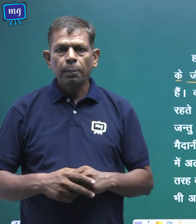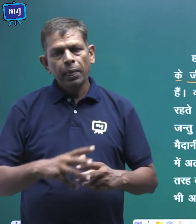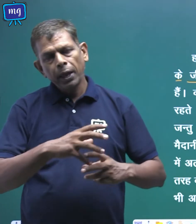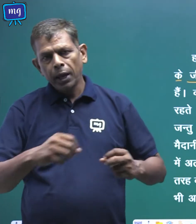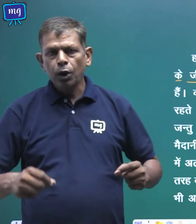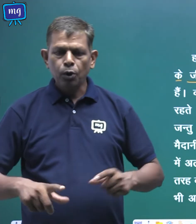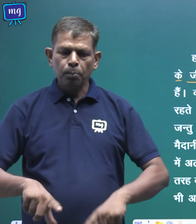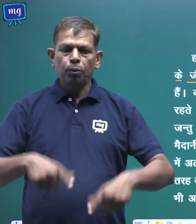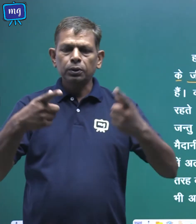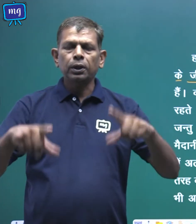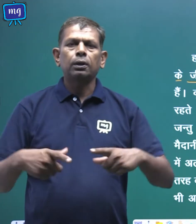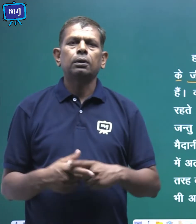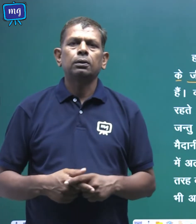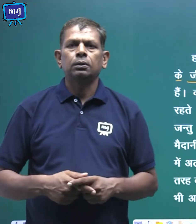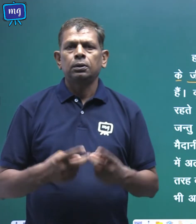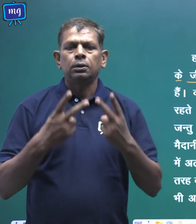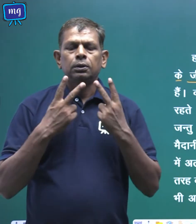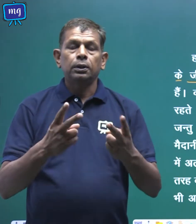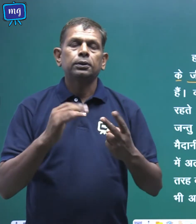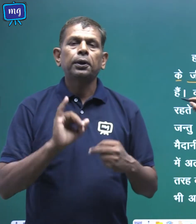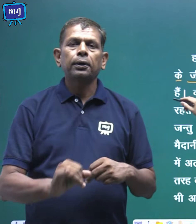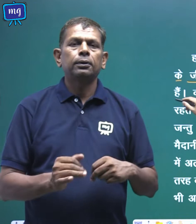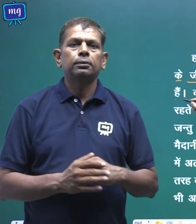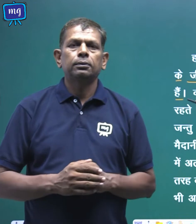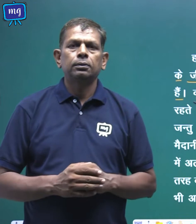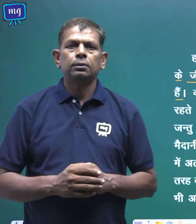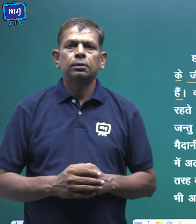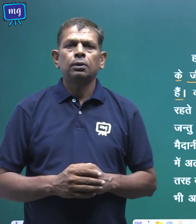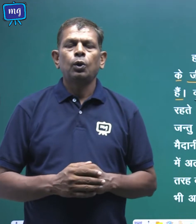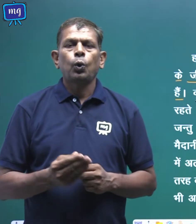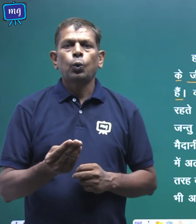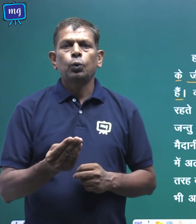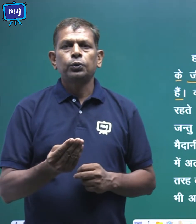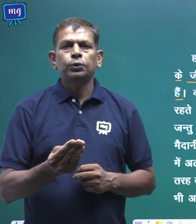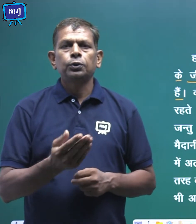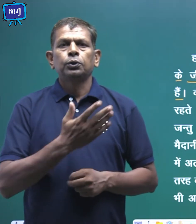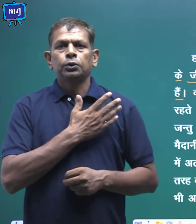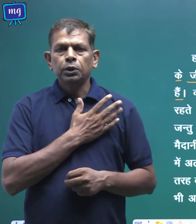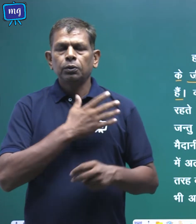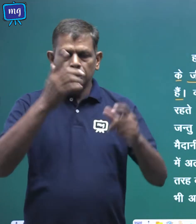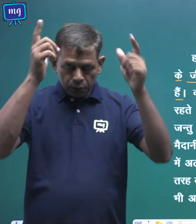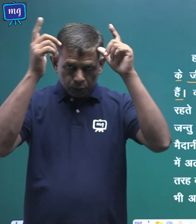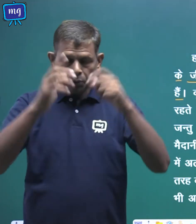एवं पौधे देखते हैं। कुछ जीव जंतु